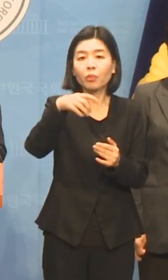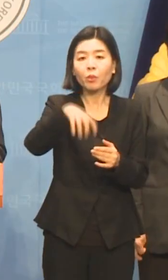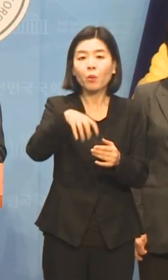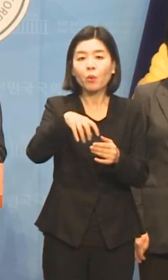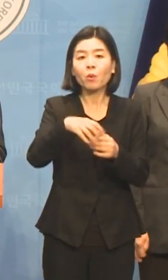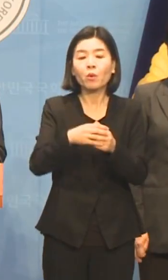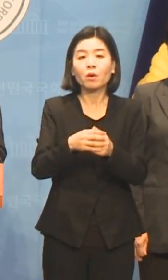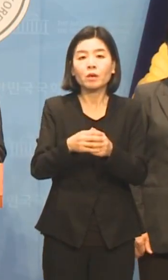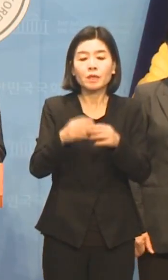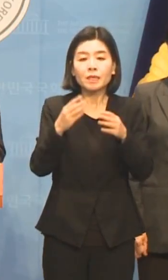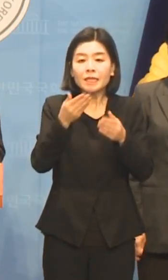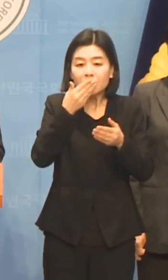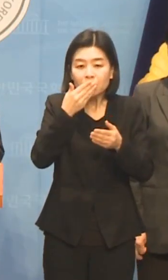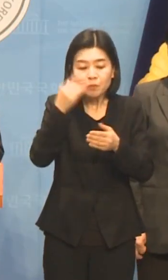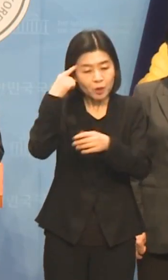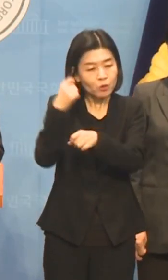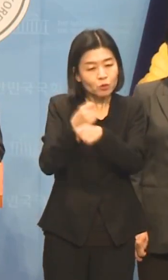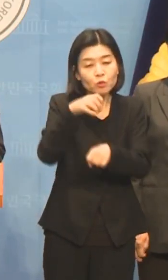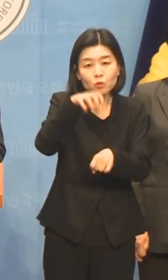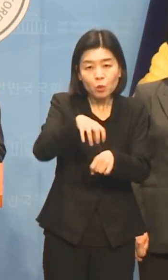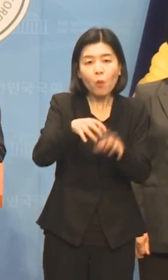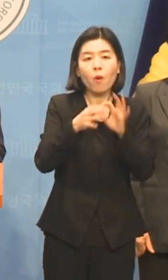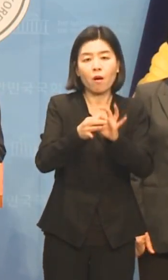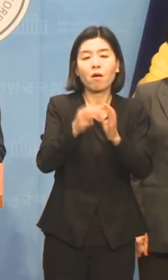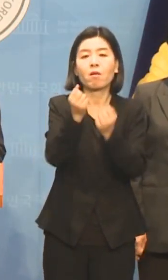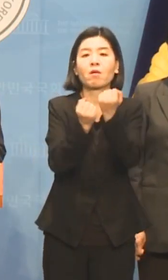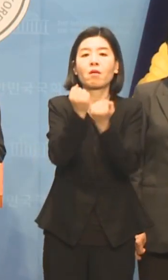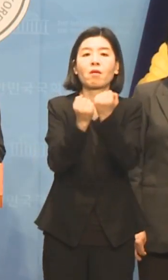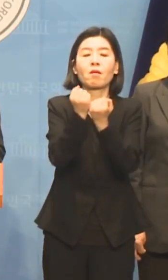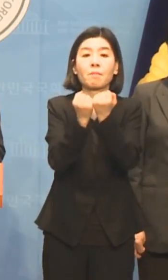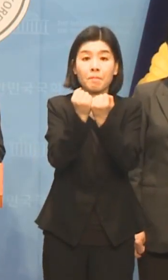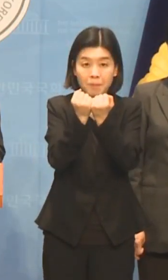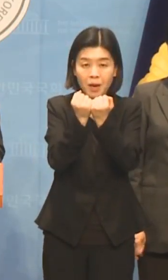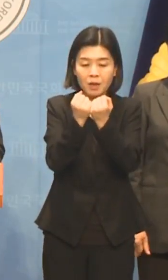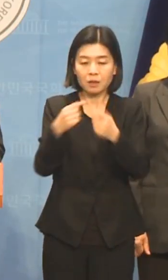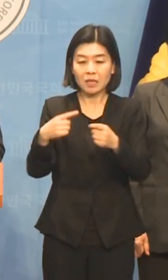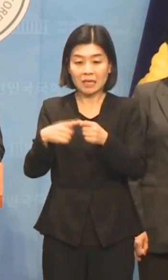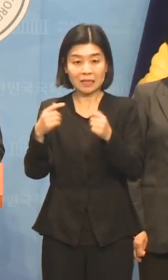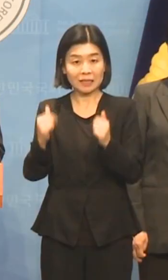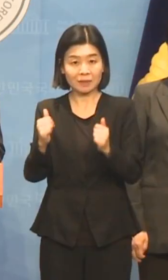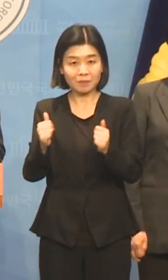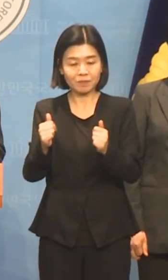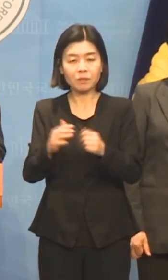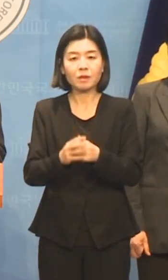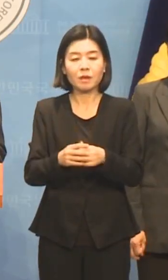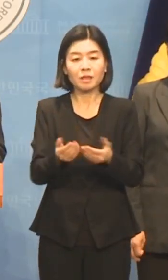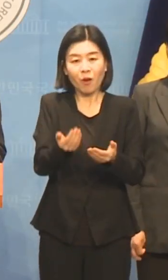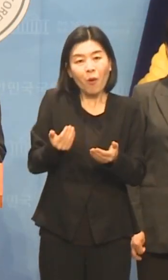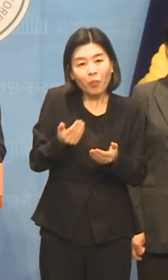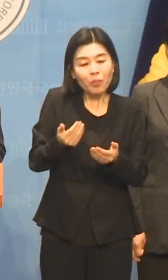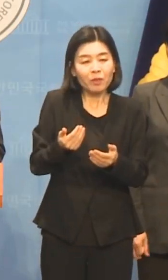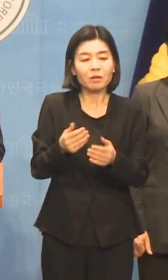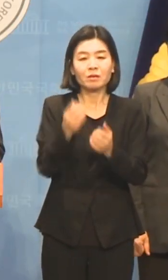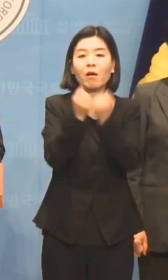부지에 관하여 설명했습니다. 그러나 1심 재판부는 전반부 때